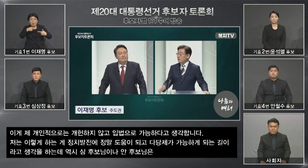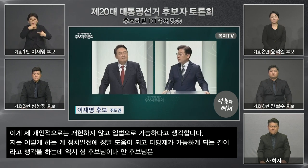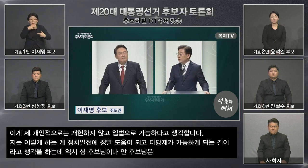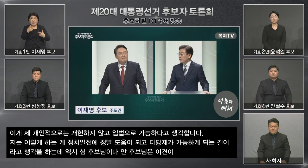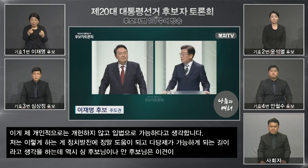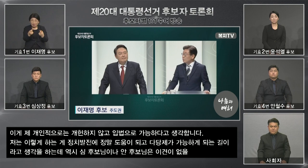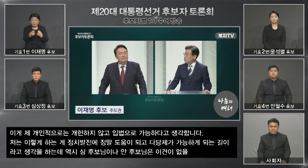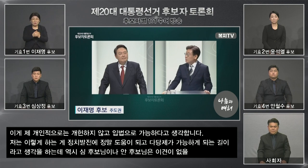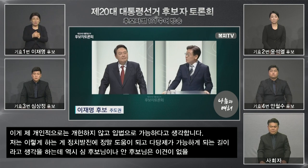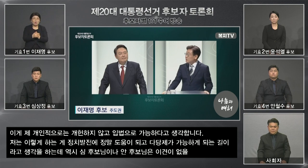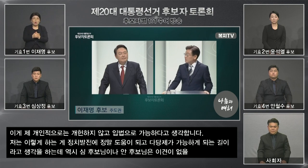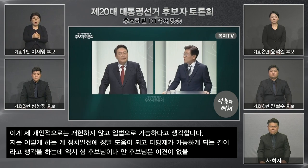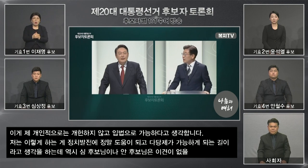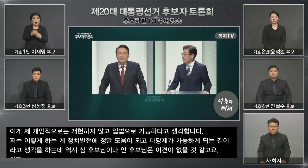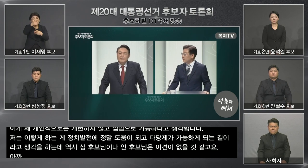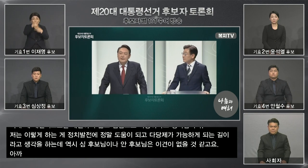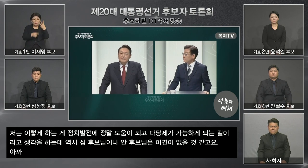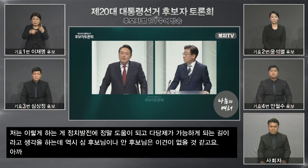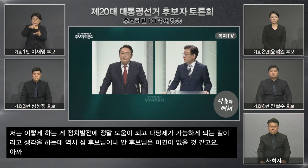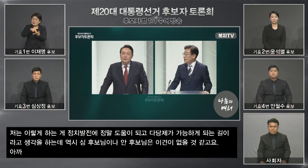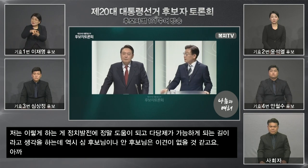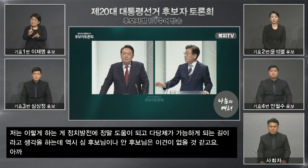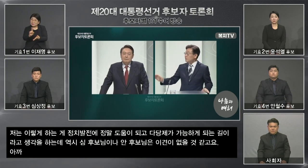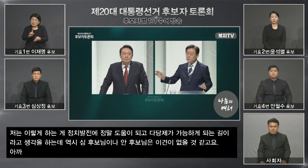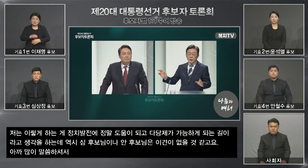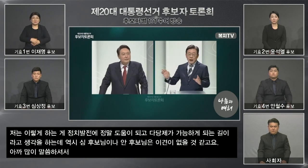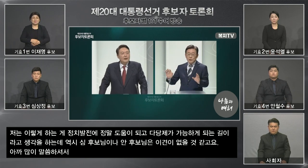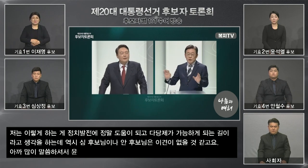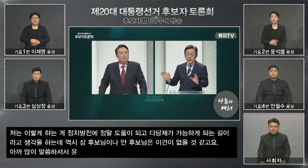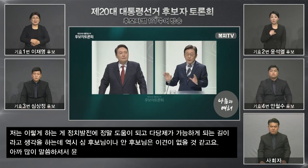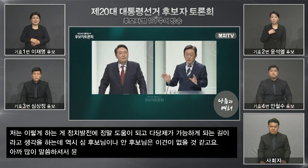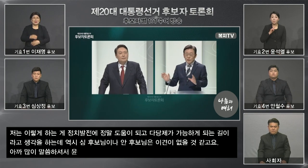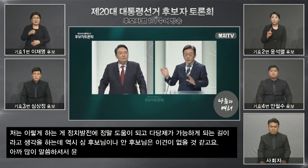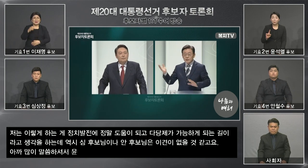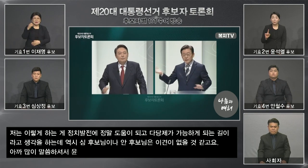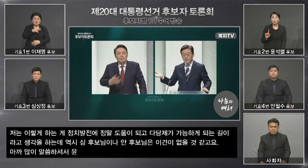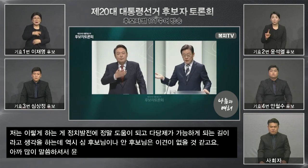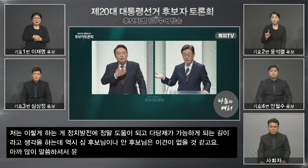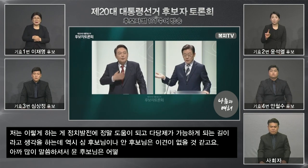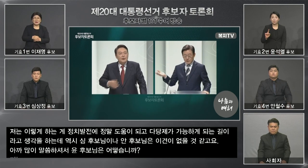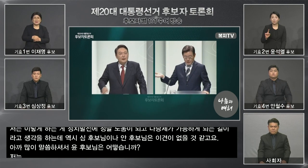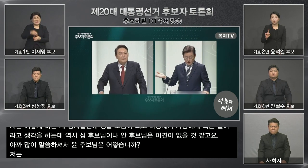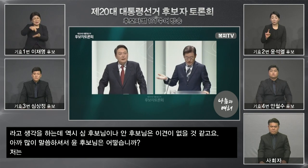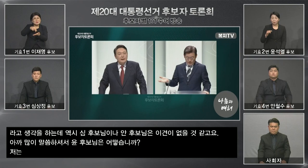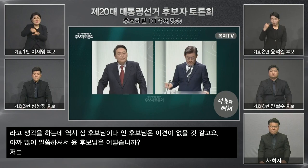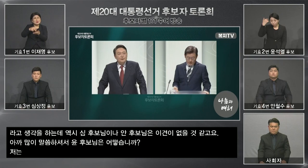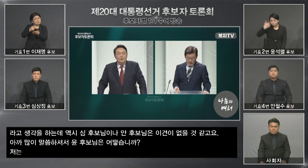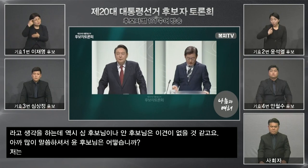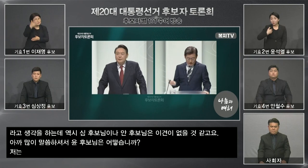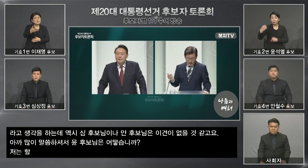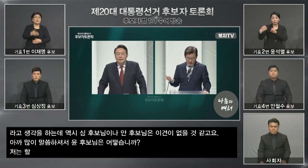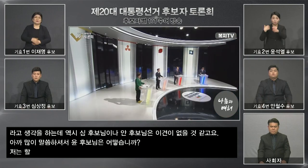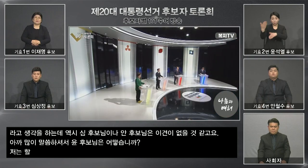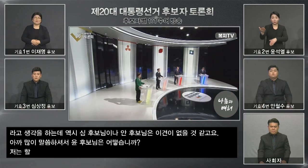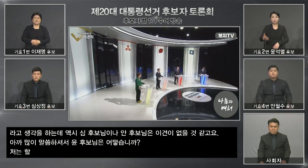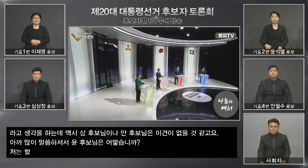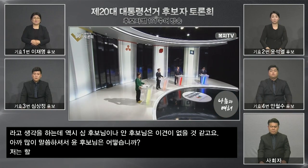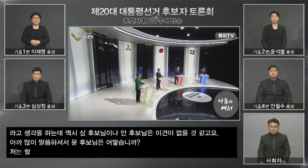말씀하셔서 윤 후보님은 어떻습니까? 저는 할 수 있냐 말고 의견. 물어보시니까 제가 답을 하죠.